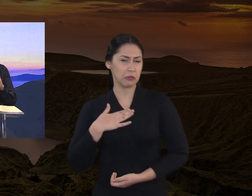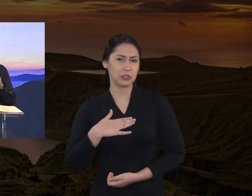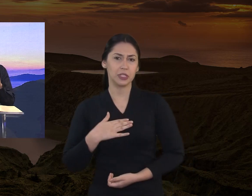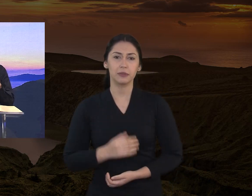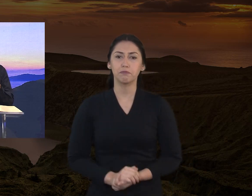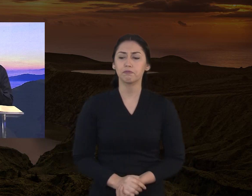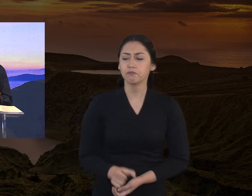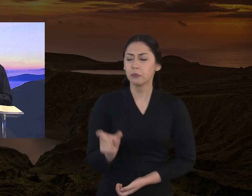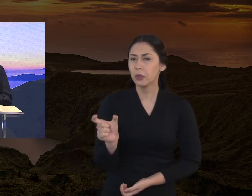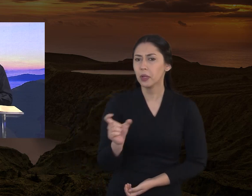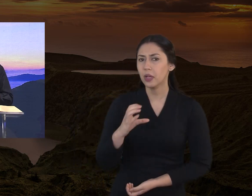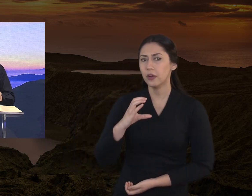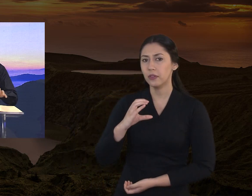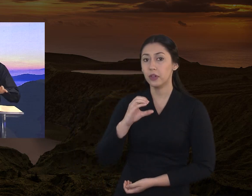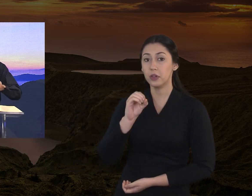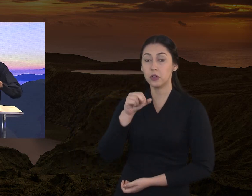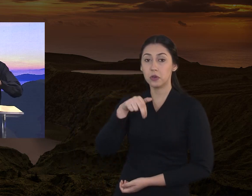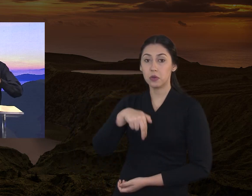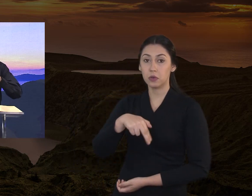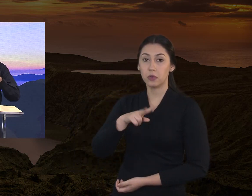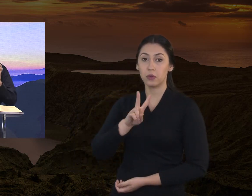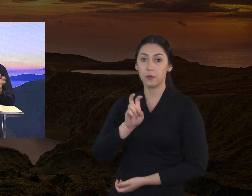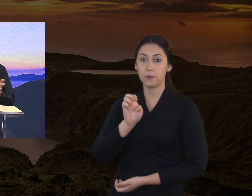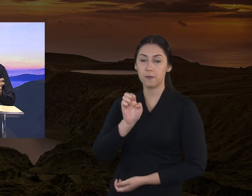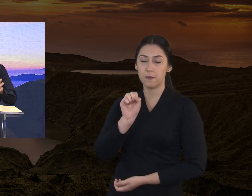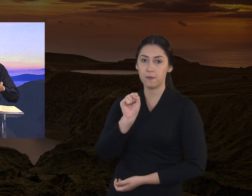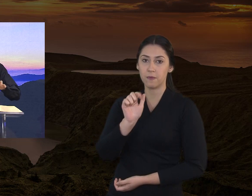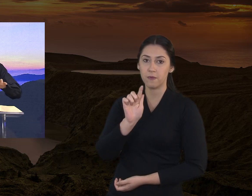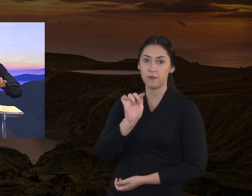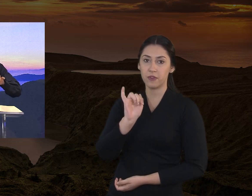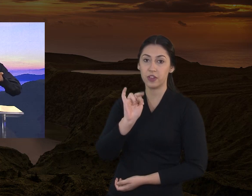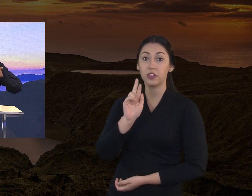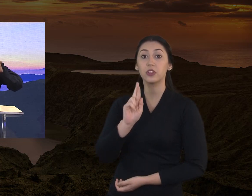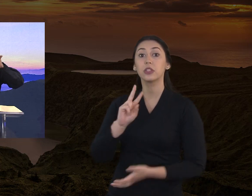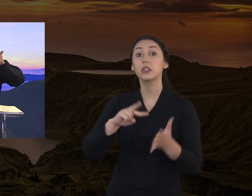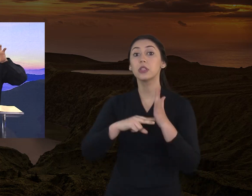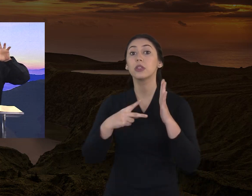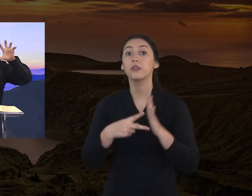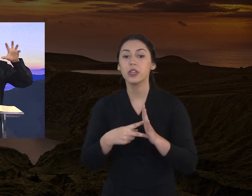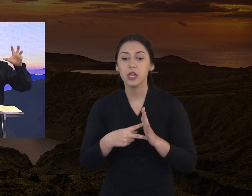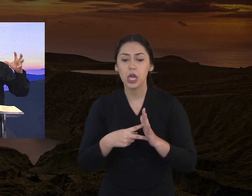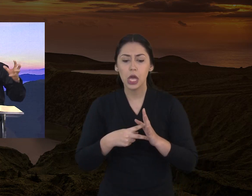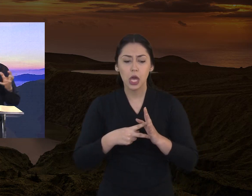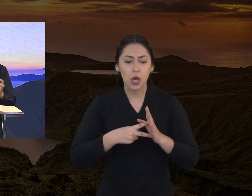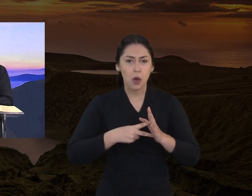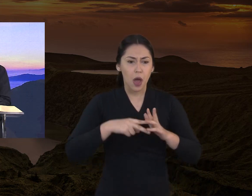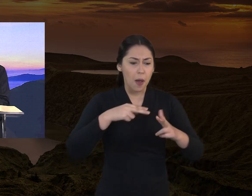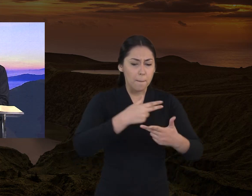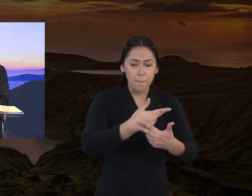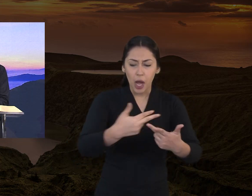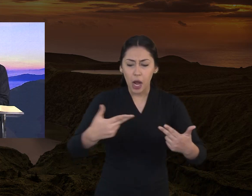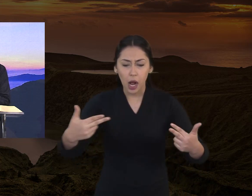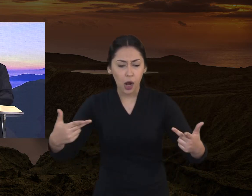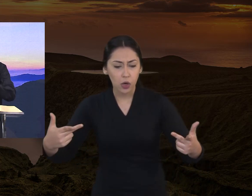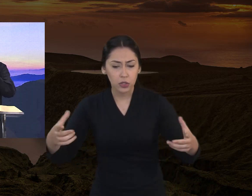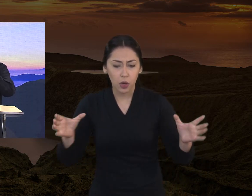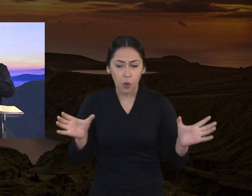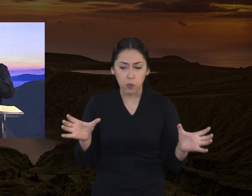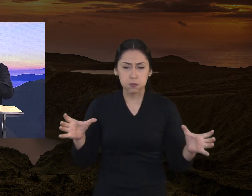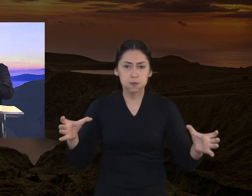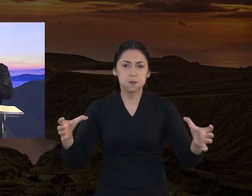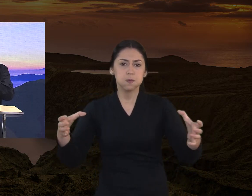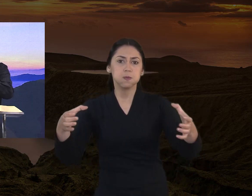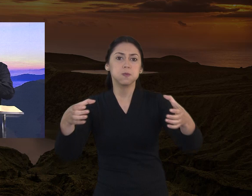palavra convergir, é colocar todas as coisas juntas, sob